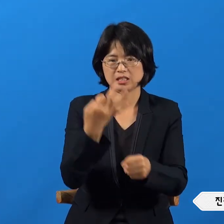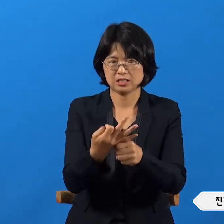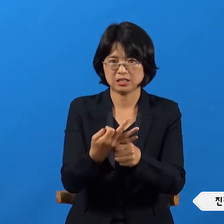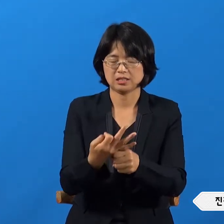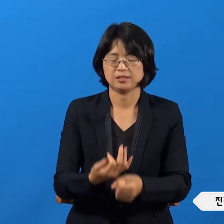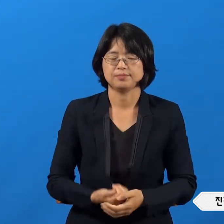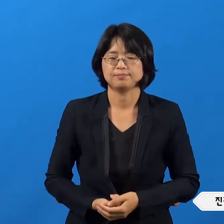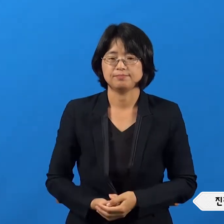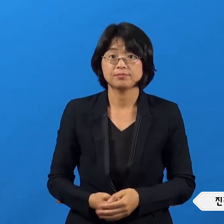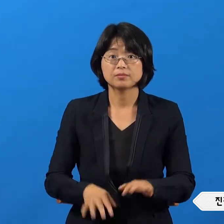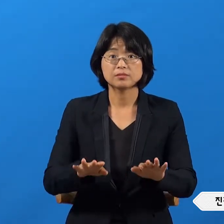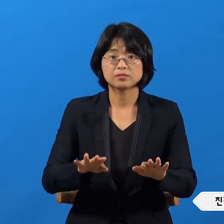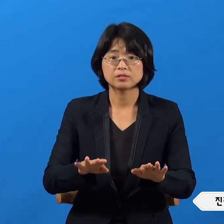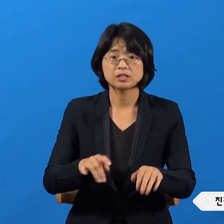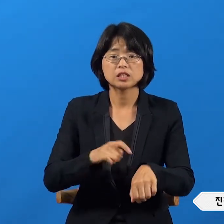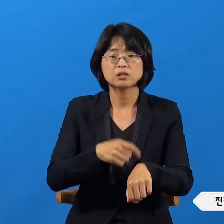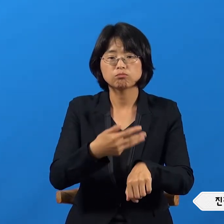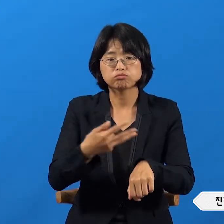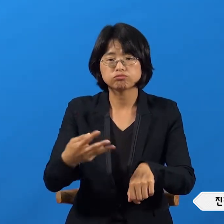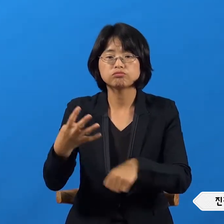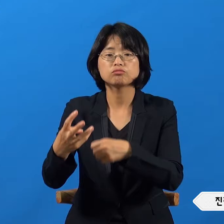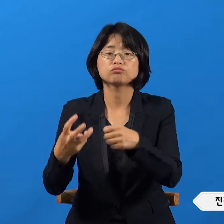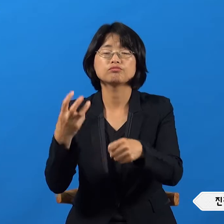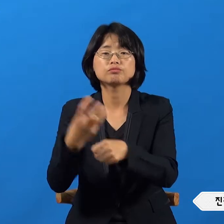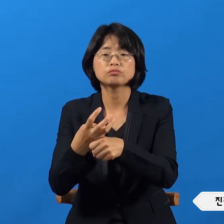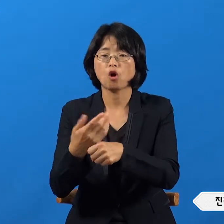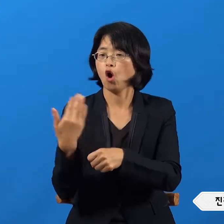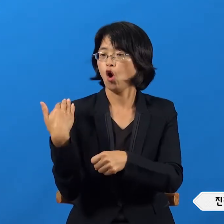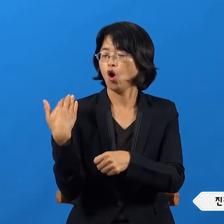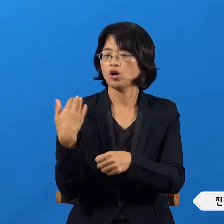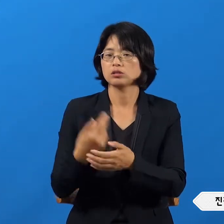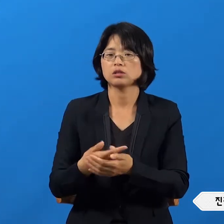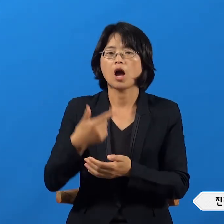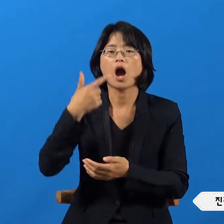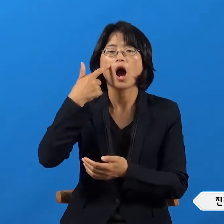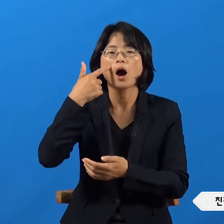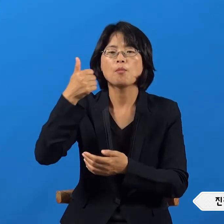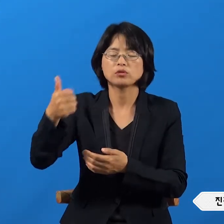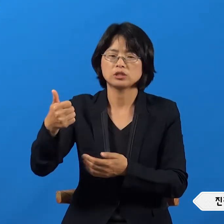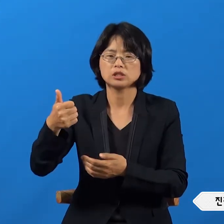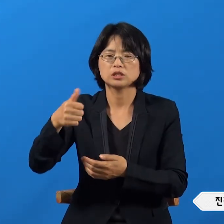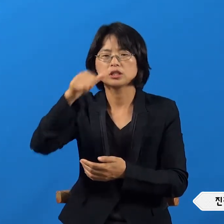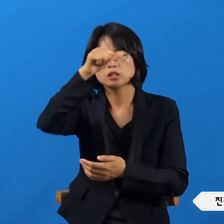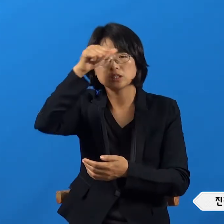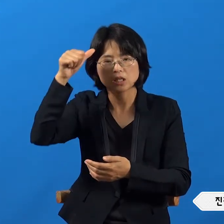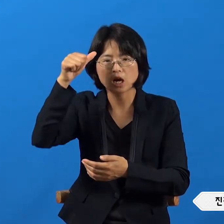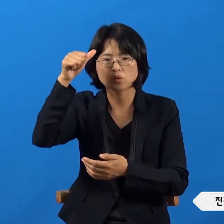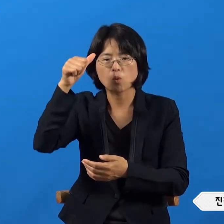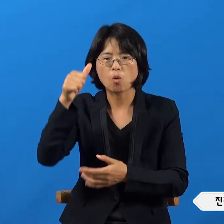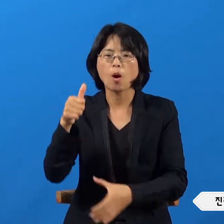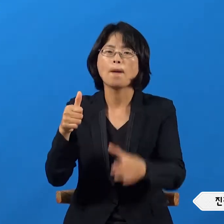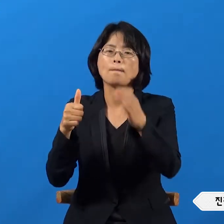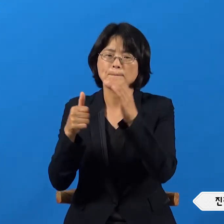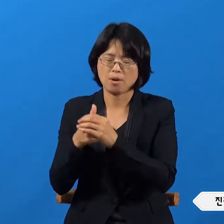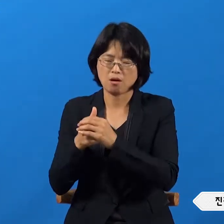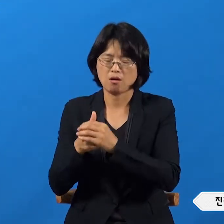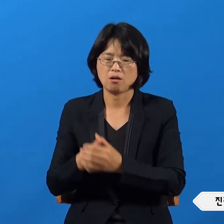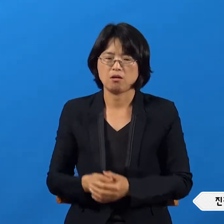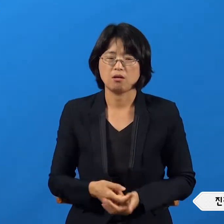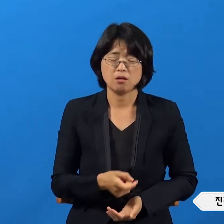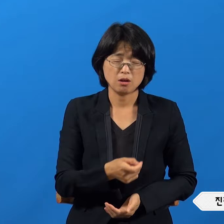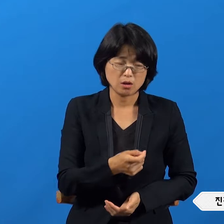어제 아버지가 장로 임직을 받았습니다. 조그만 시골 교회 할머니를 위시해서 친지들 20여